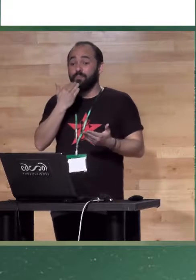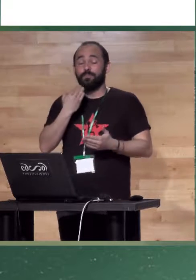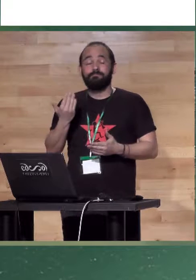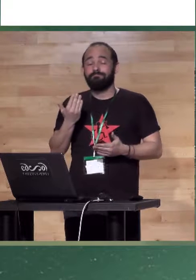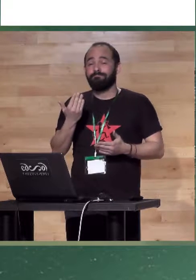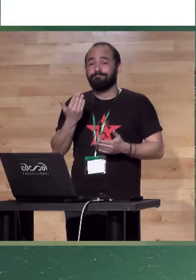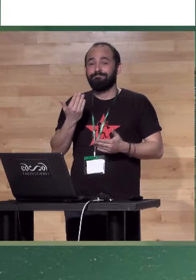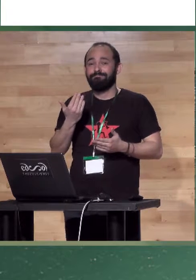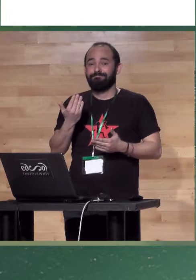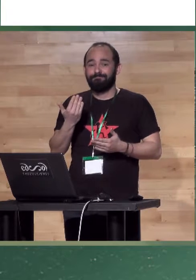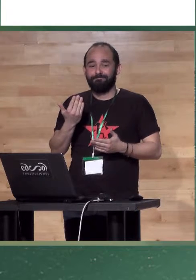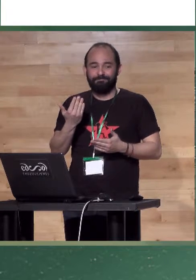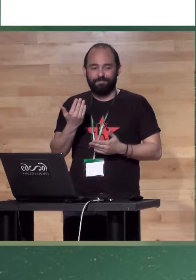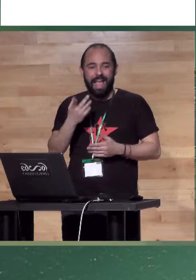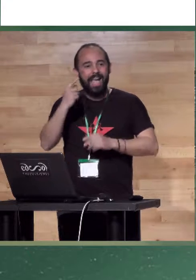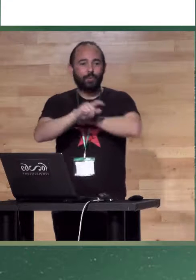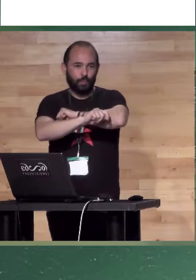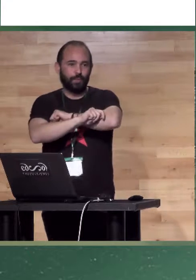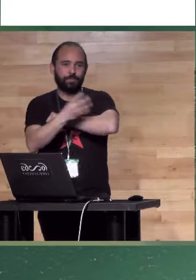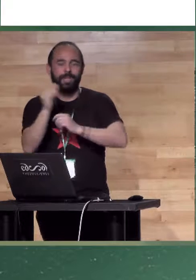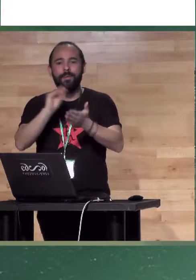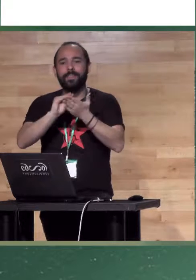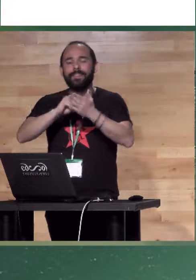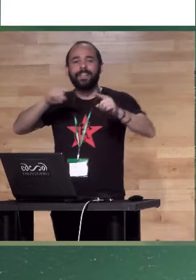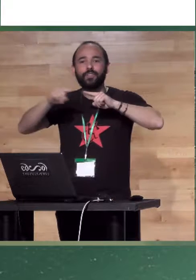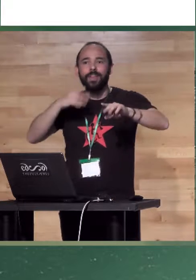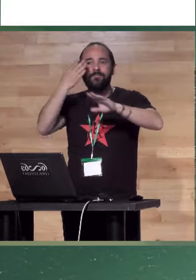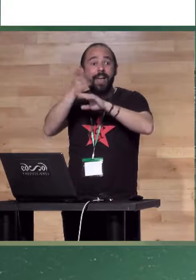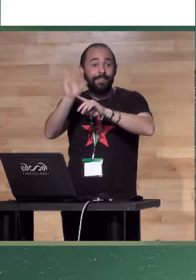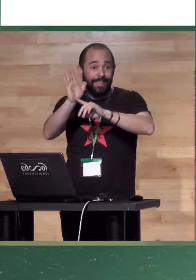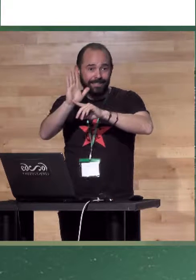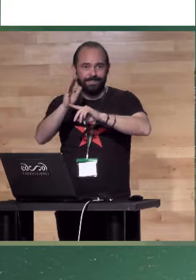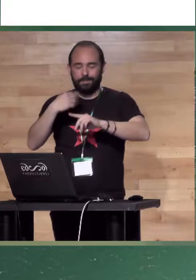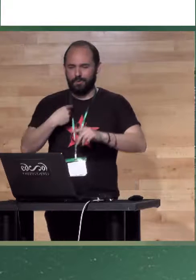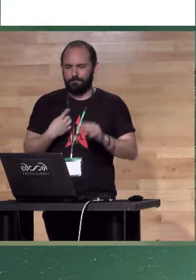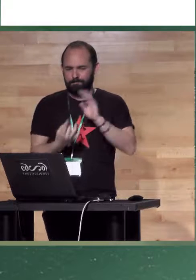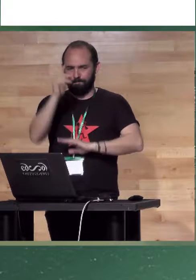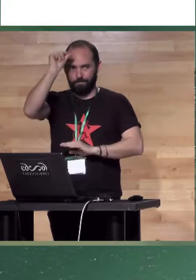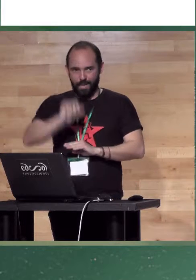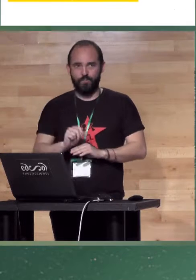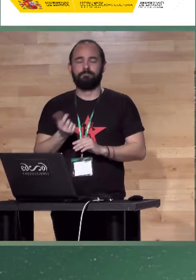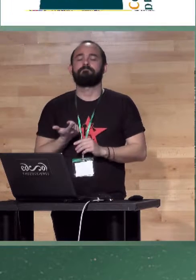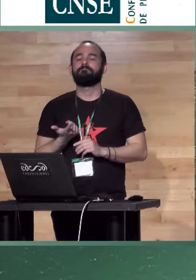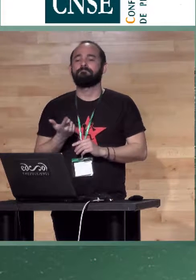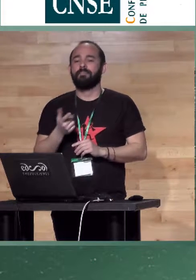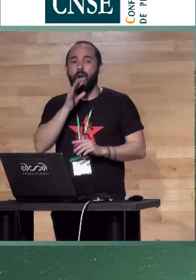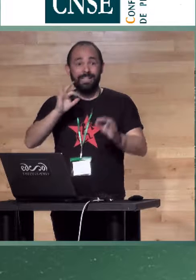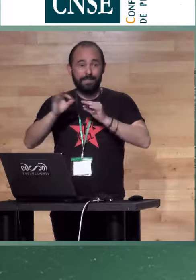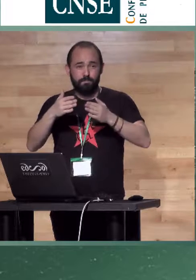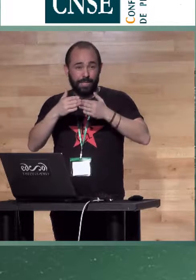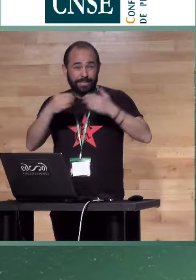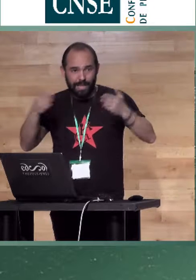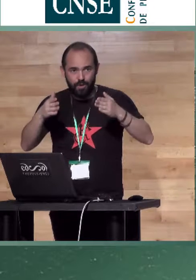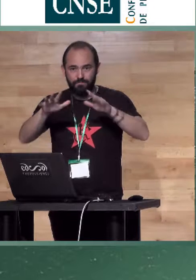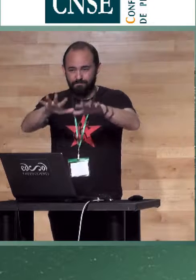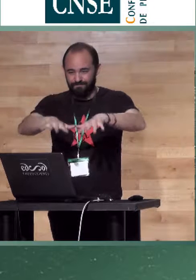que no se note que el guión es malo. Hay trucos, hay estrategias. Los directores, cine, crean sus